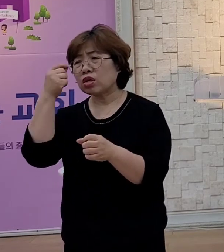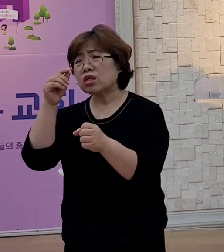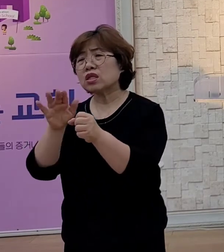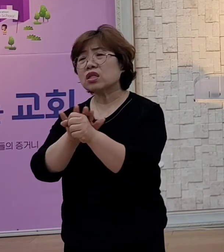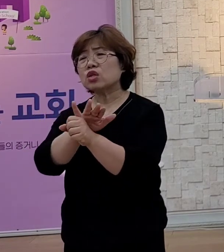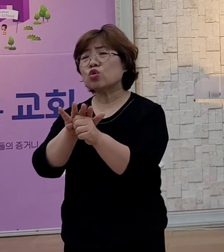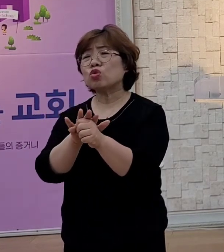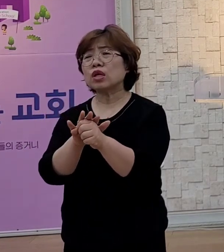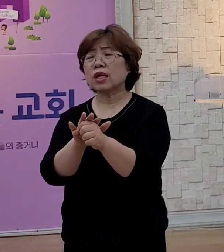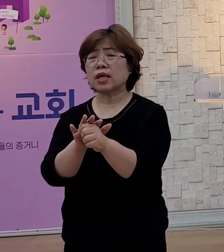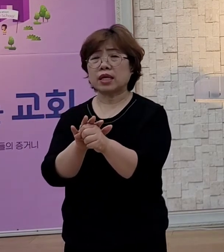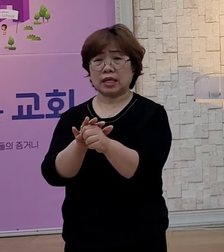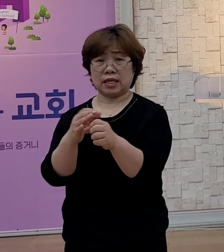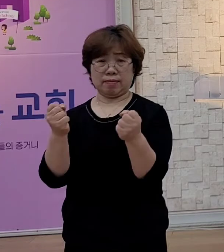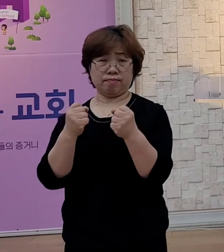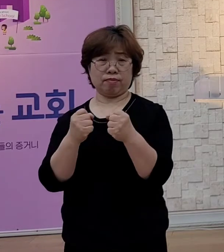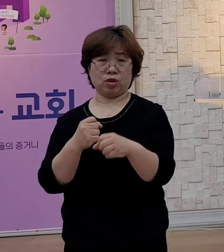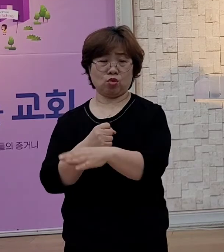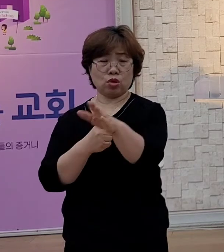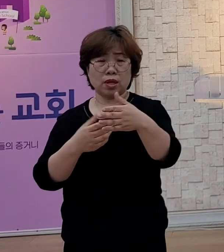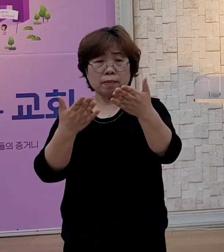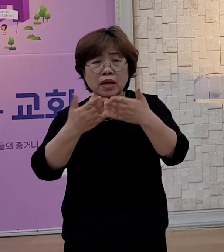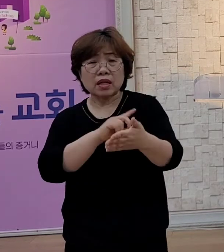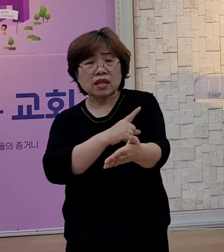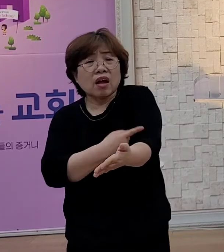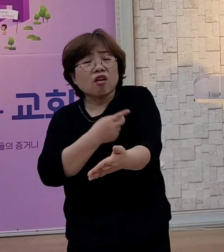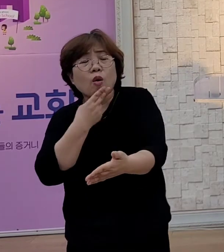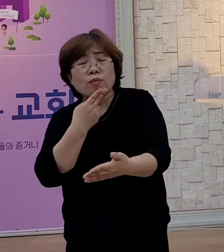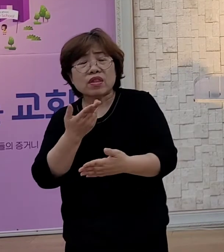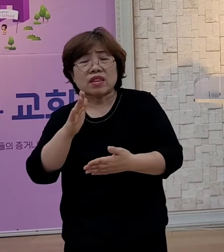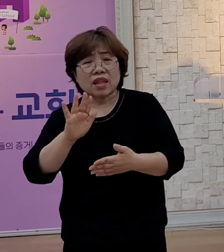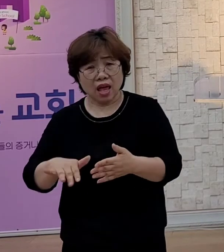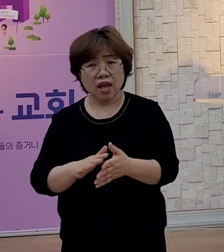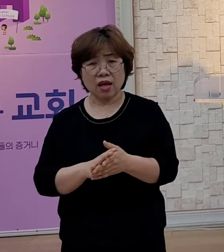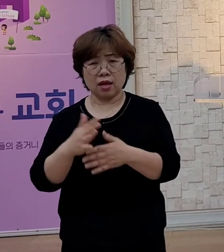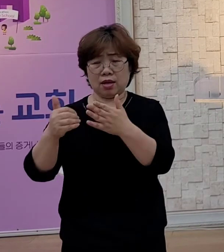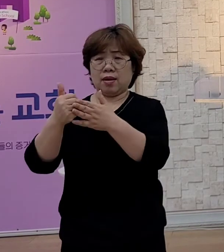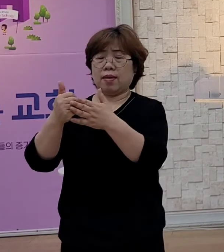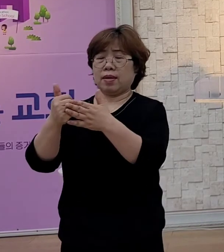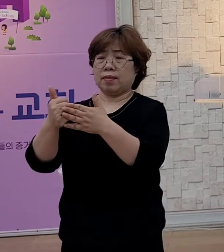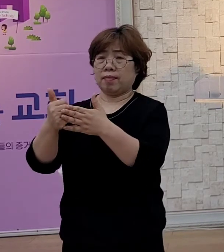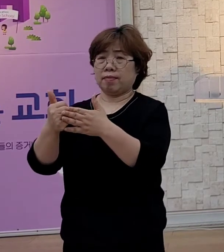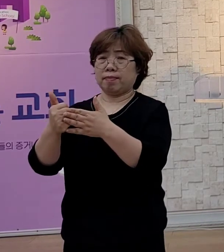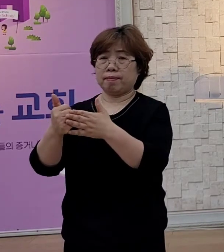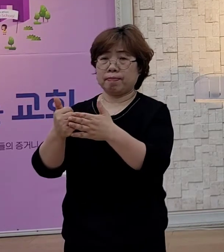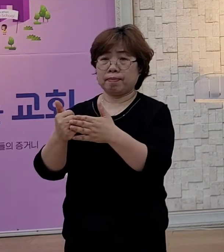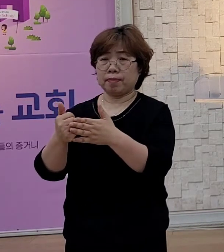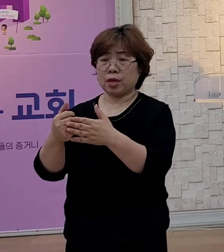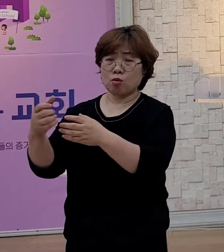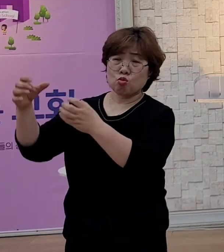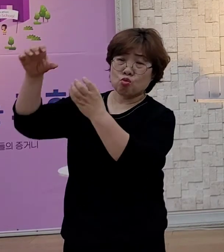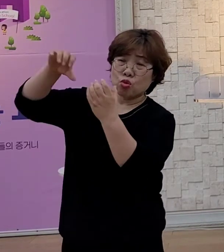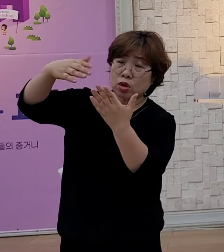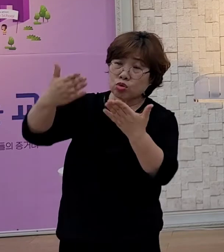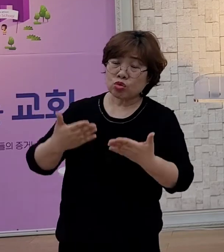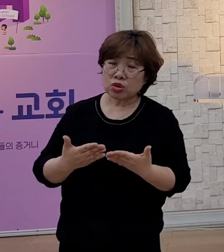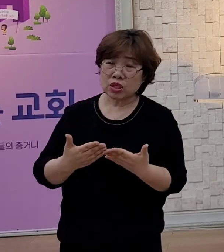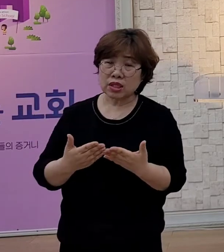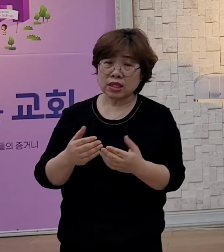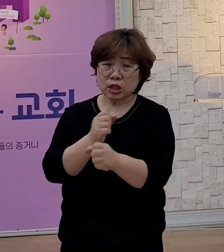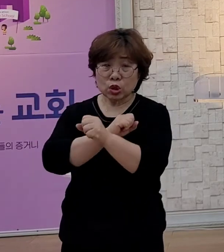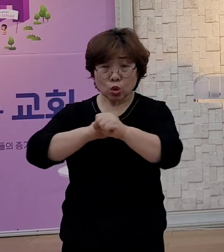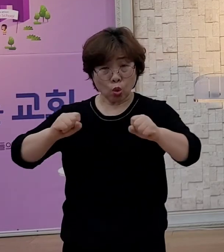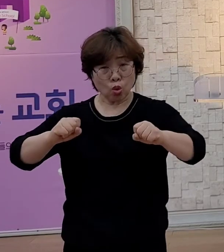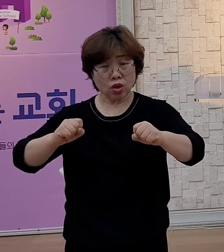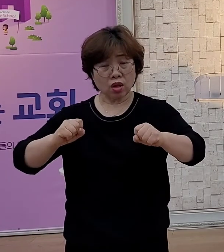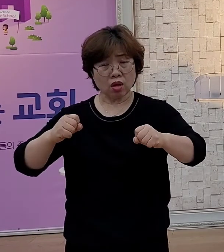긍휼. 우리는 받을 수 없는 자인데, 자격이 없는 자인데 하나님께서 부어주신 그